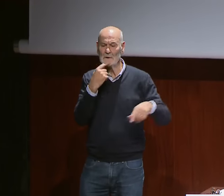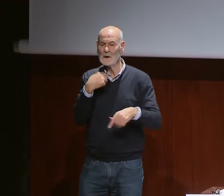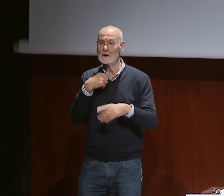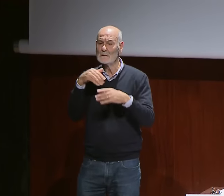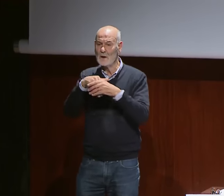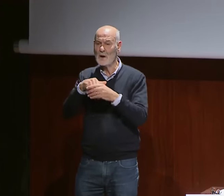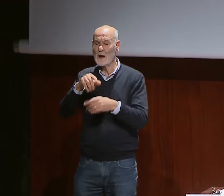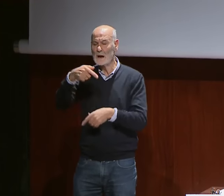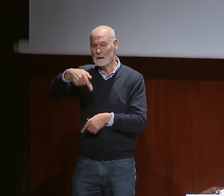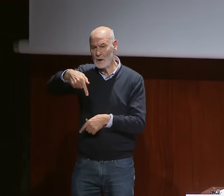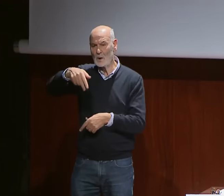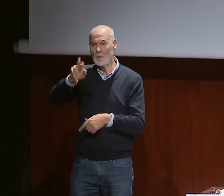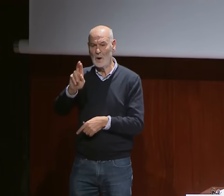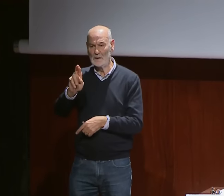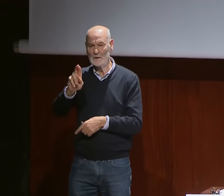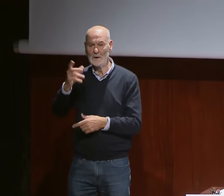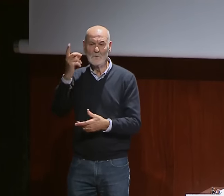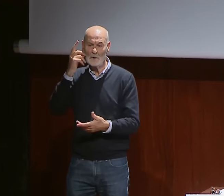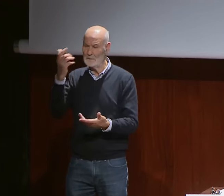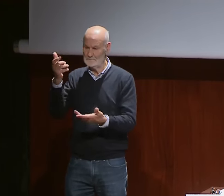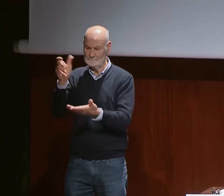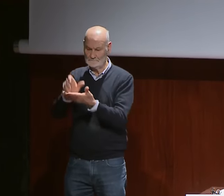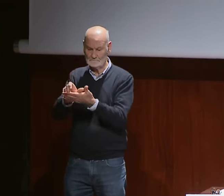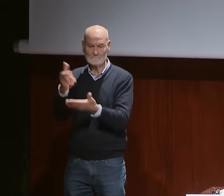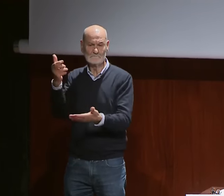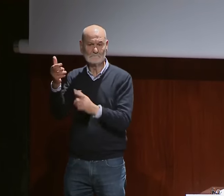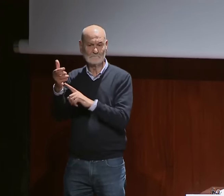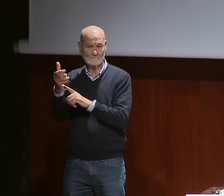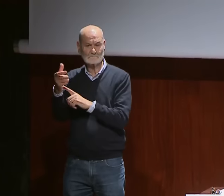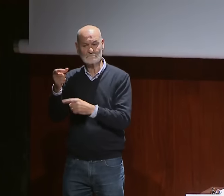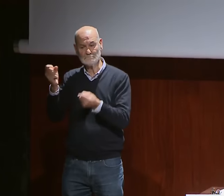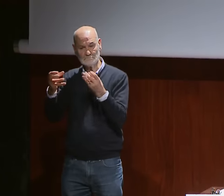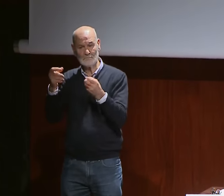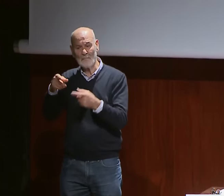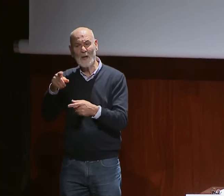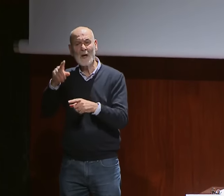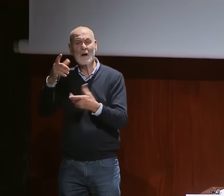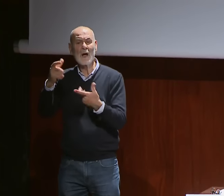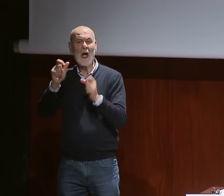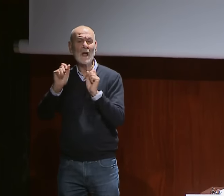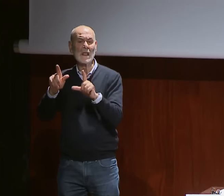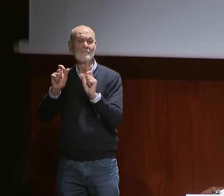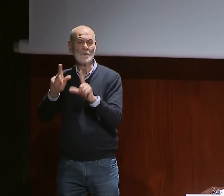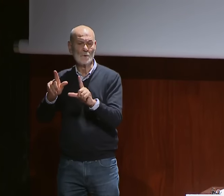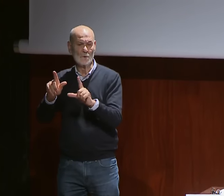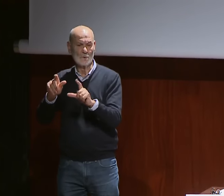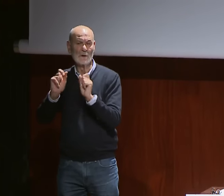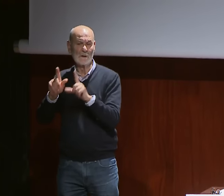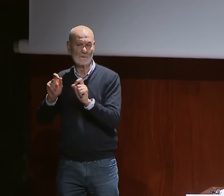de DVD tout à l'heure. Ce n'est pas un DVD, ce sont des QR codes que l'on prend donc en